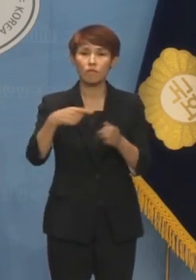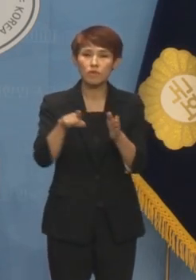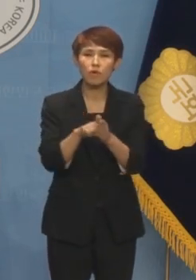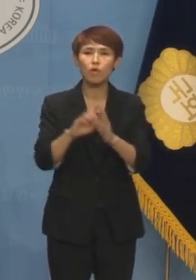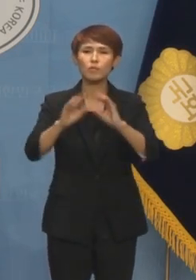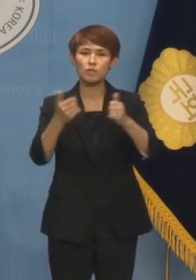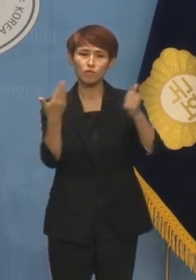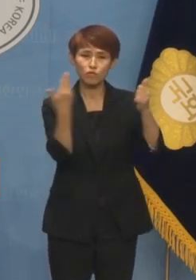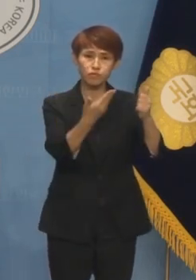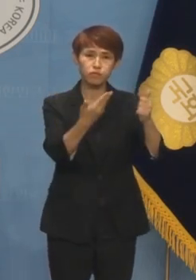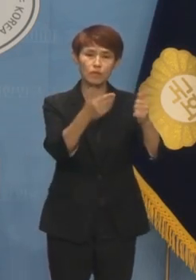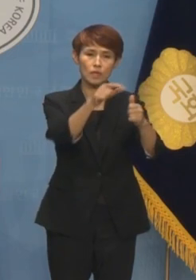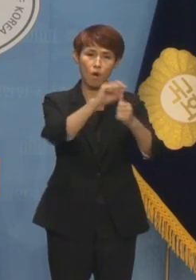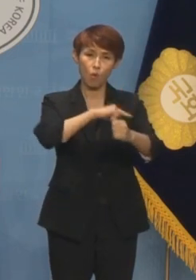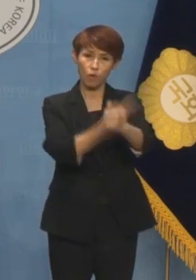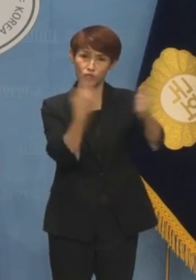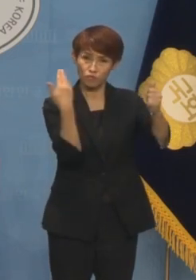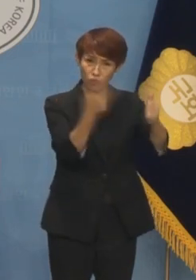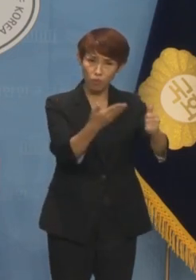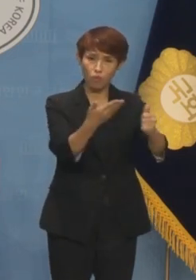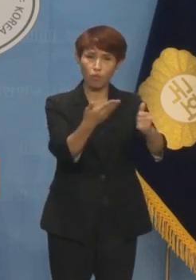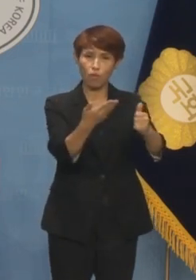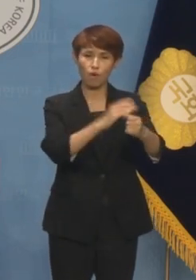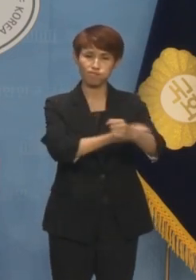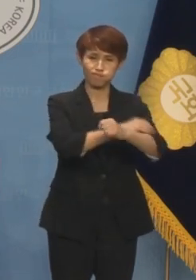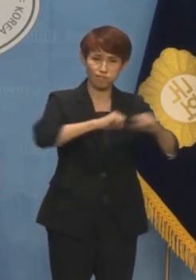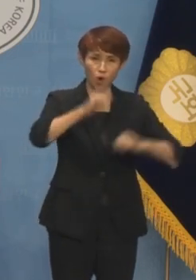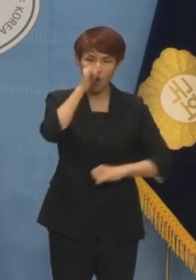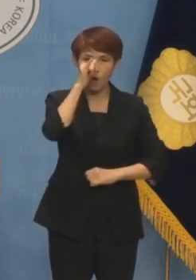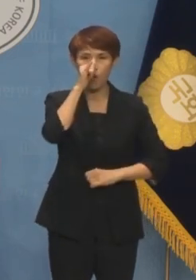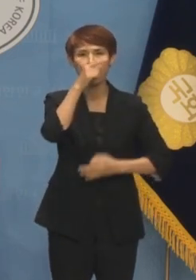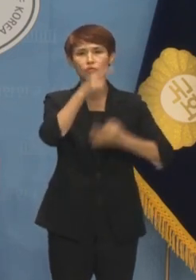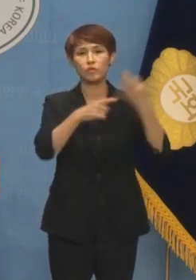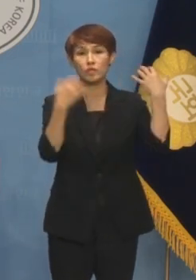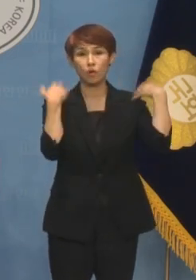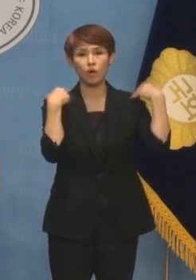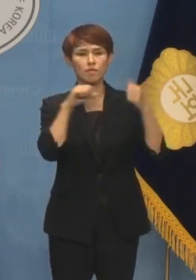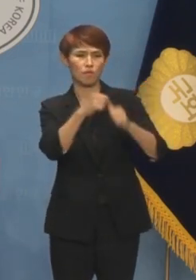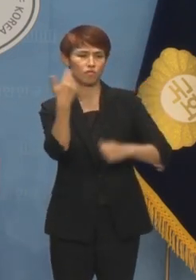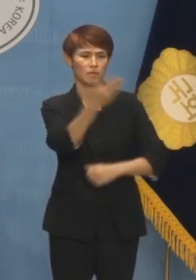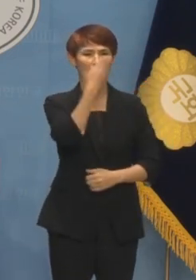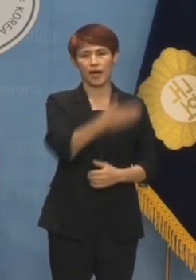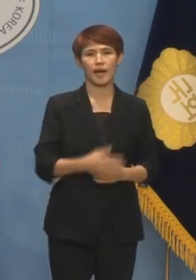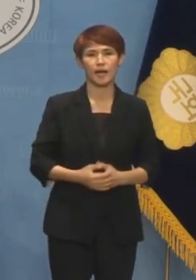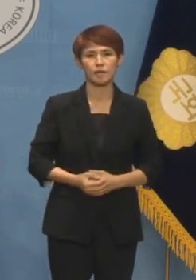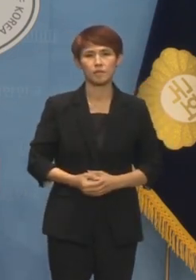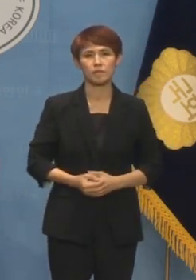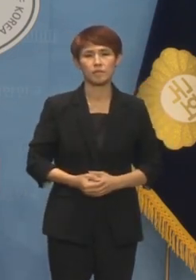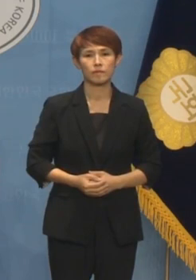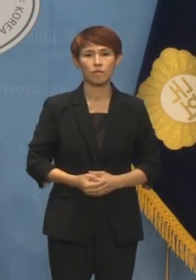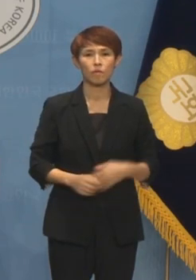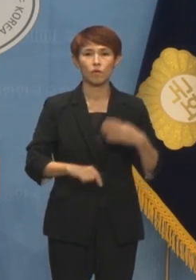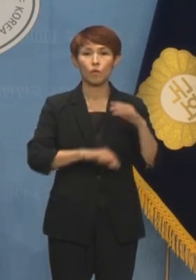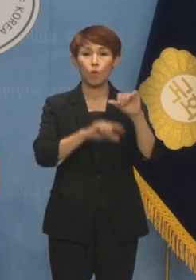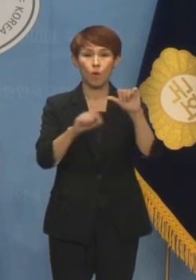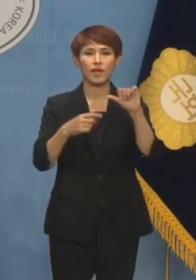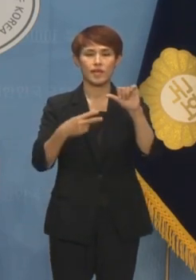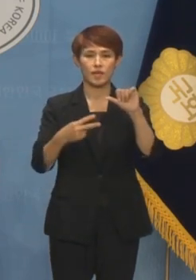책임, 윤석열 정권과 검찰에 온전히 돌아갈 것임을 경고합니다. 2024년 5월